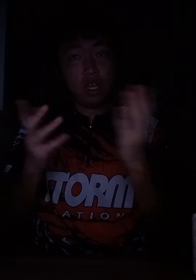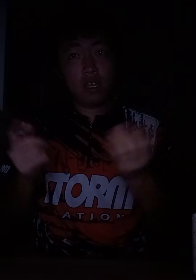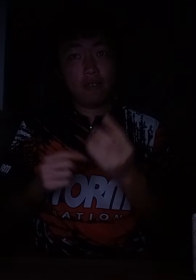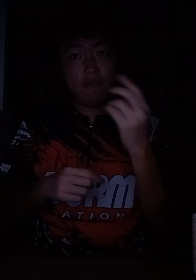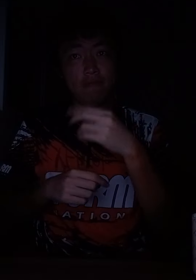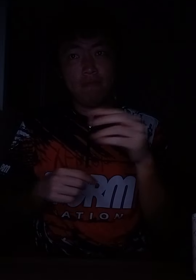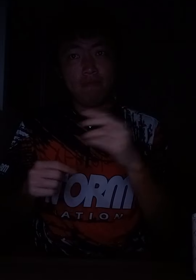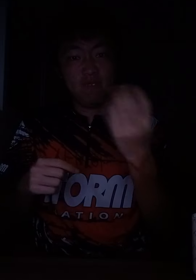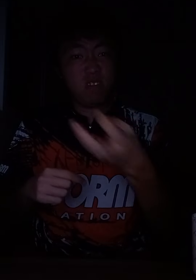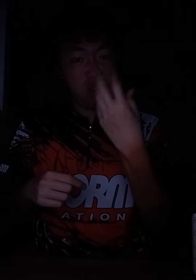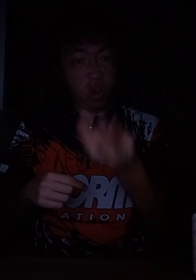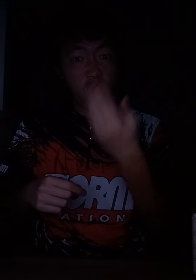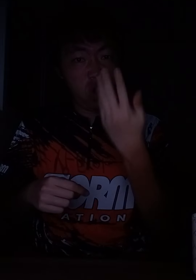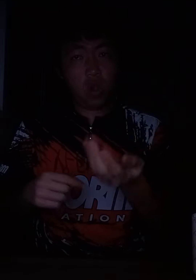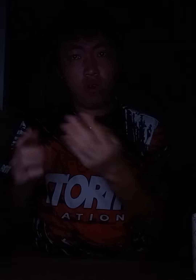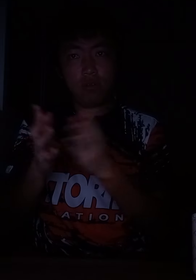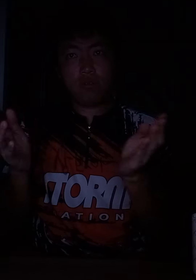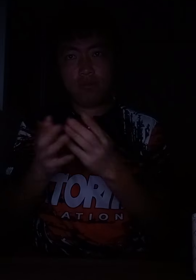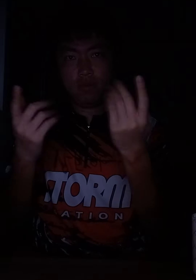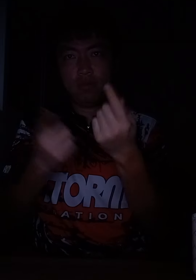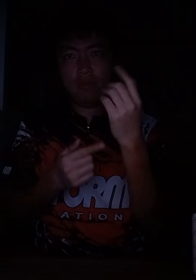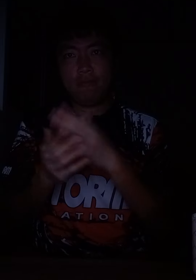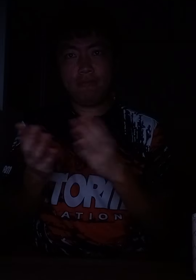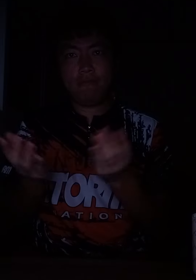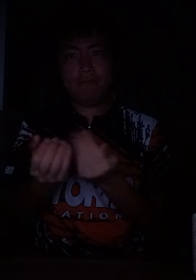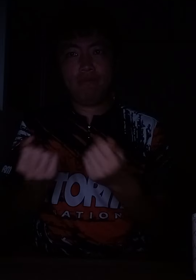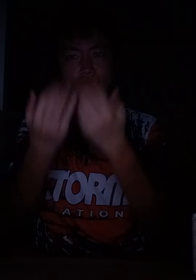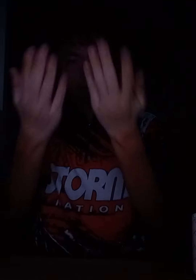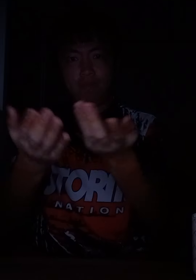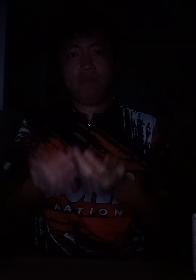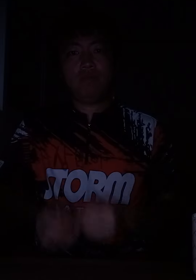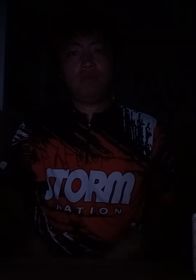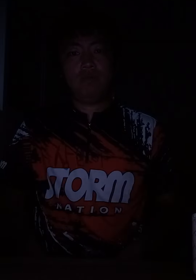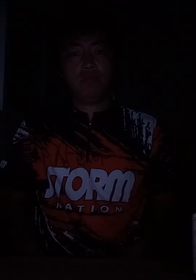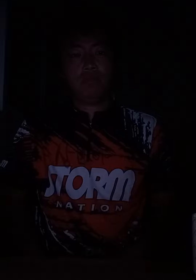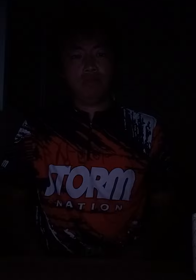사람들에게 소리를 지르며 소동을 벌이기도 했습니다. 홍영재 기자.